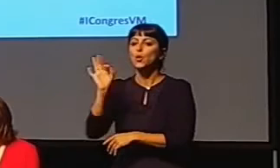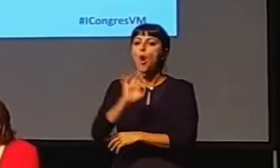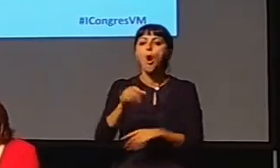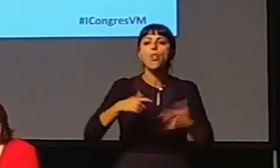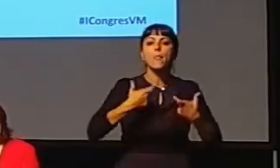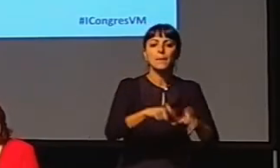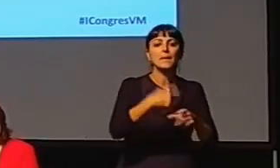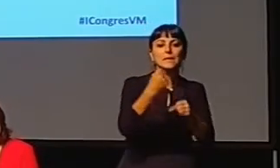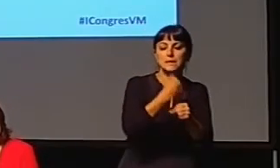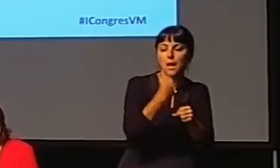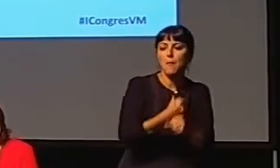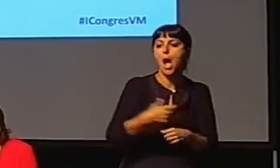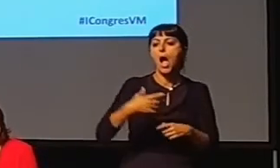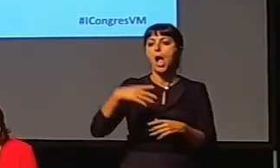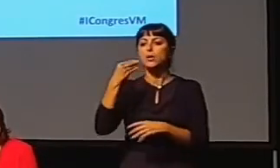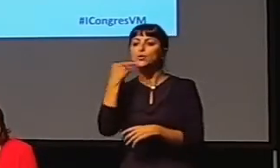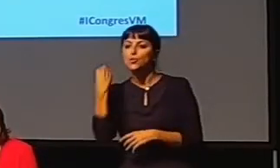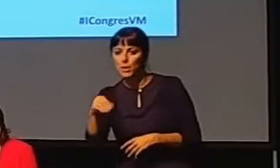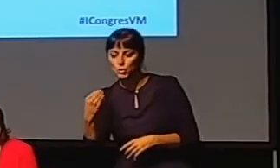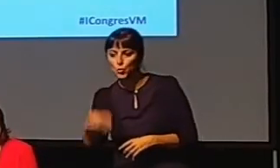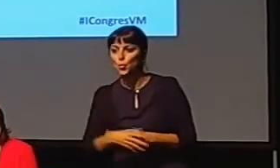Treball, Joventut, de Gaia, etcètera,